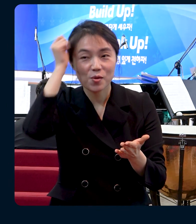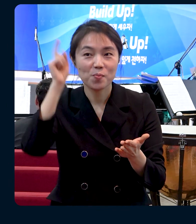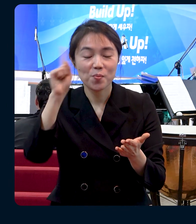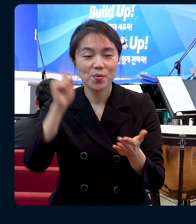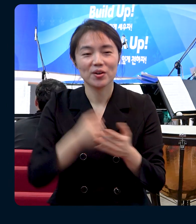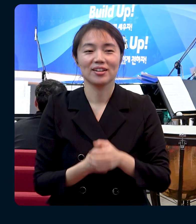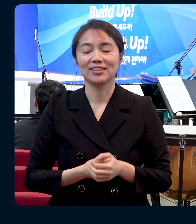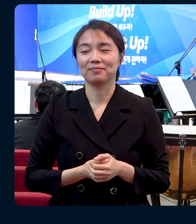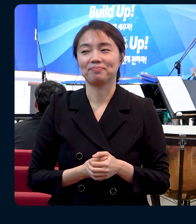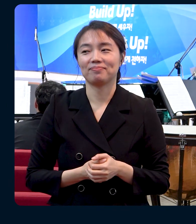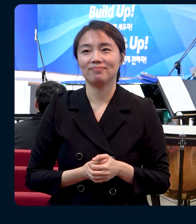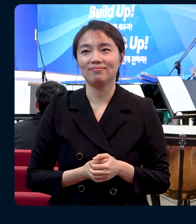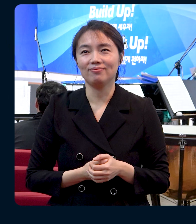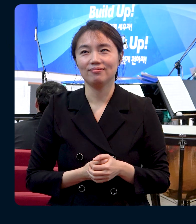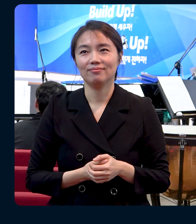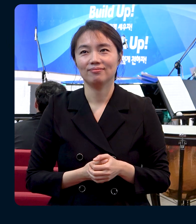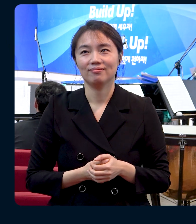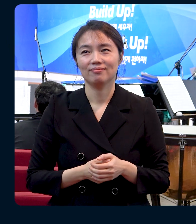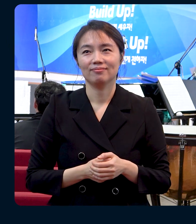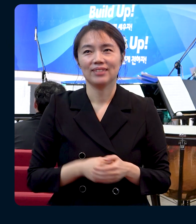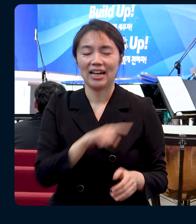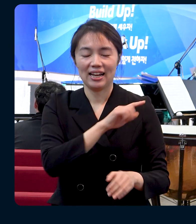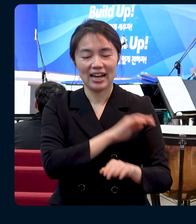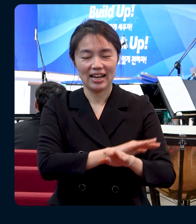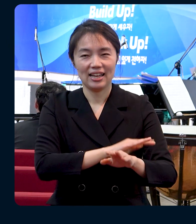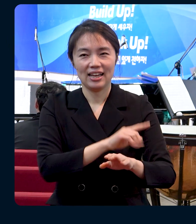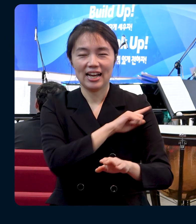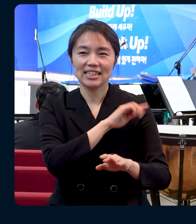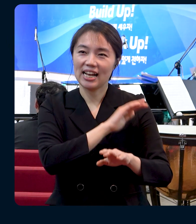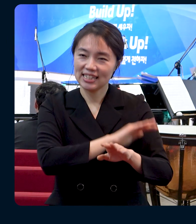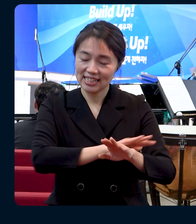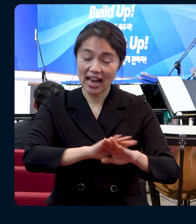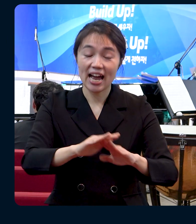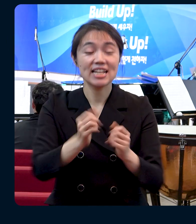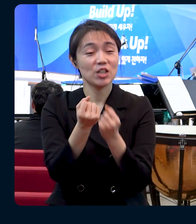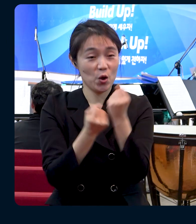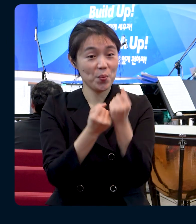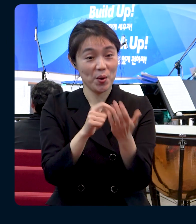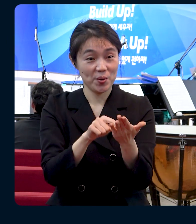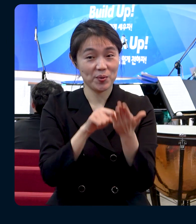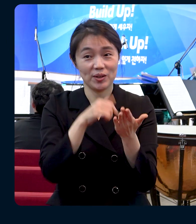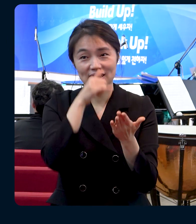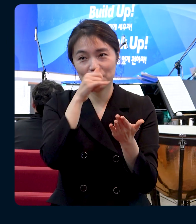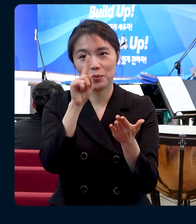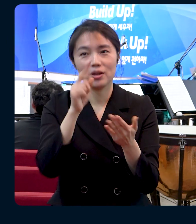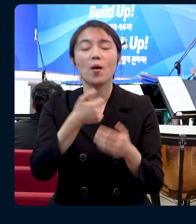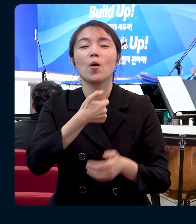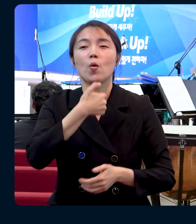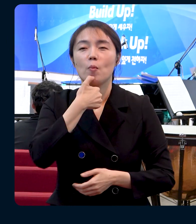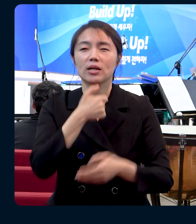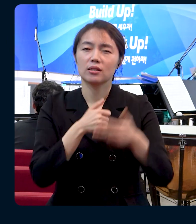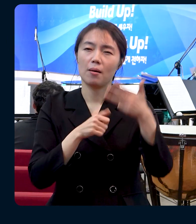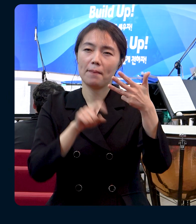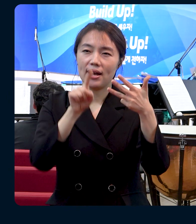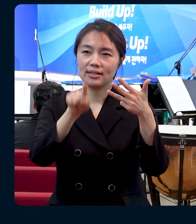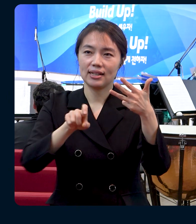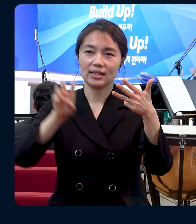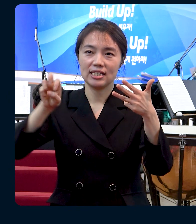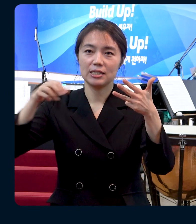여러분 기억나세요? 신실한 하나님의 사람의 형통함에 대해서 성경에서 가장 잘 말해주는 바로 그